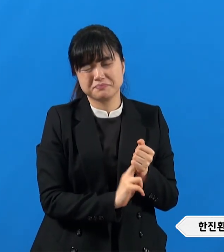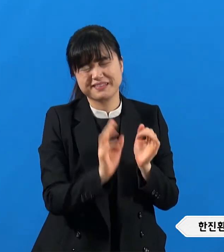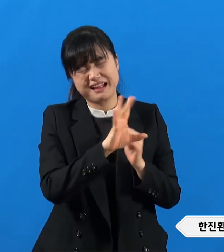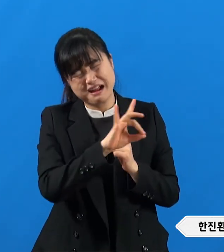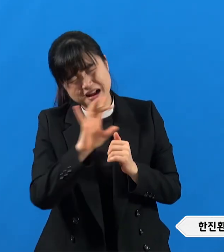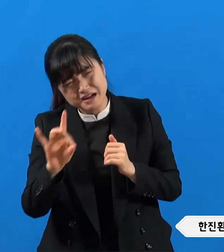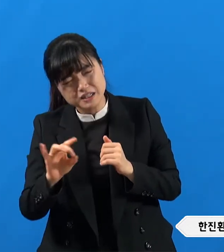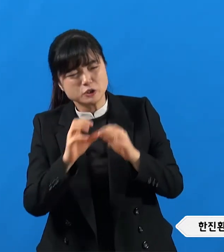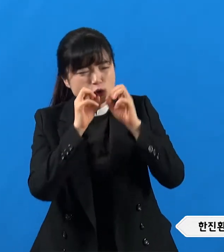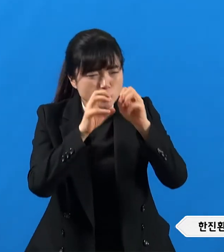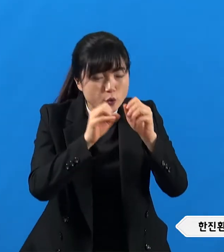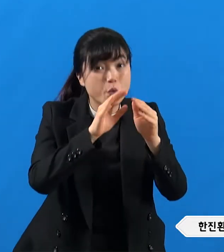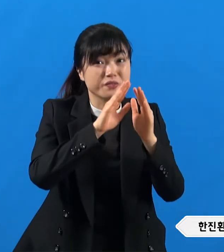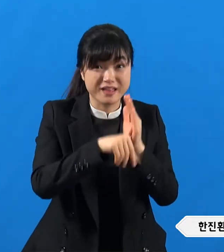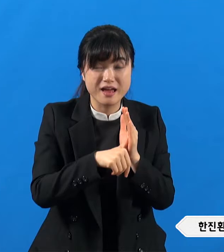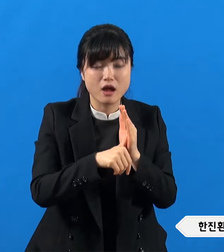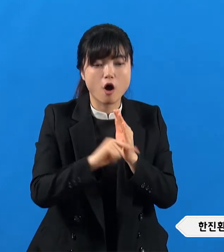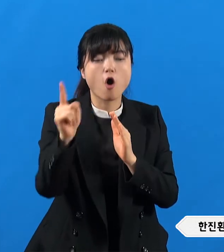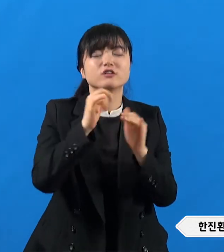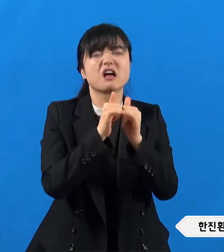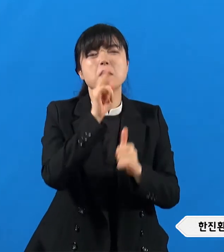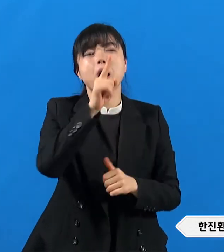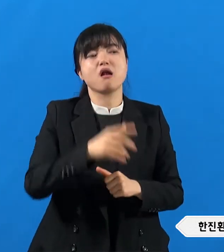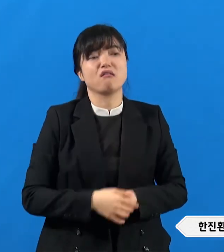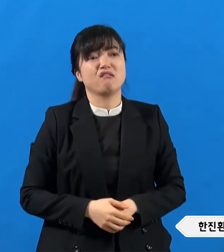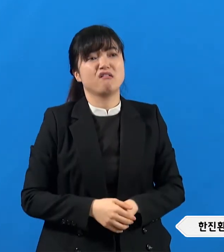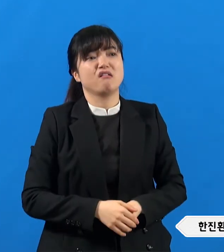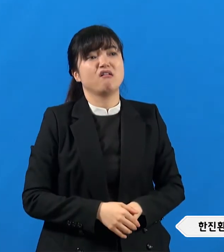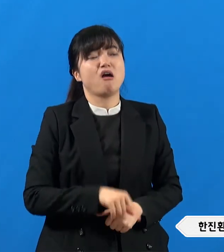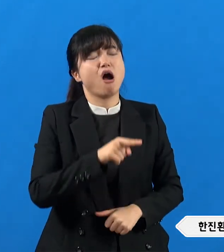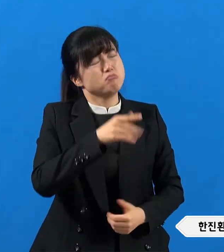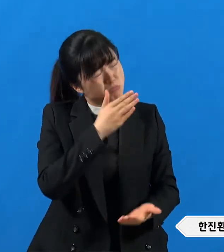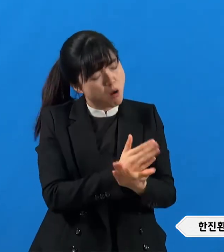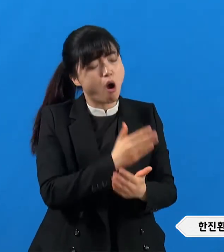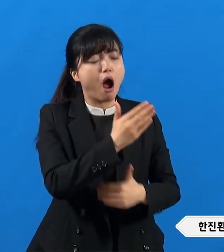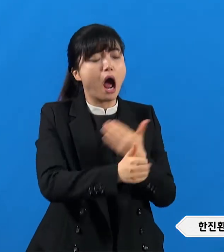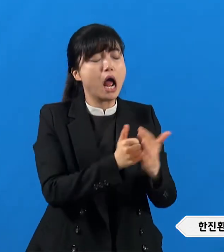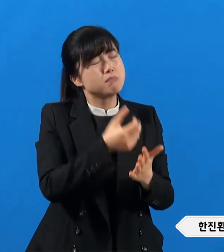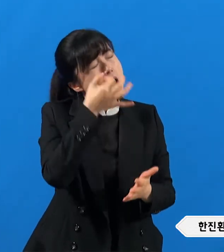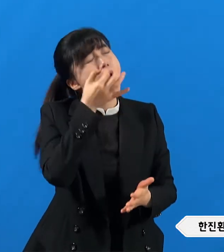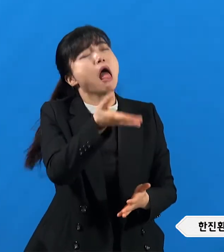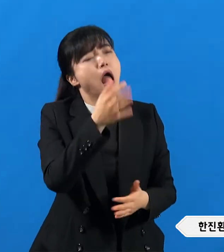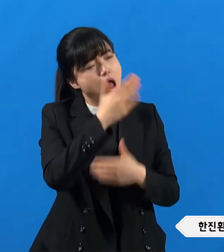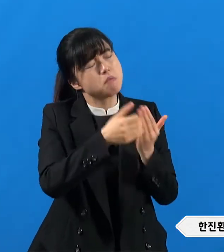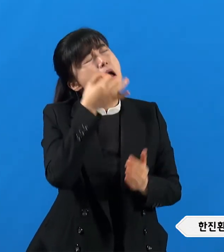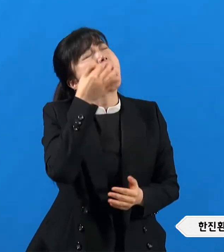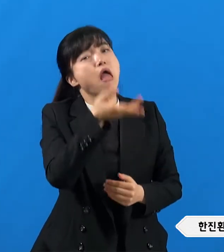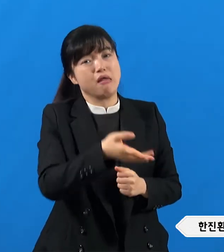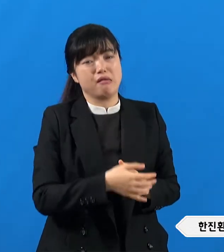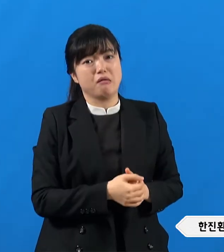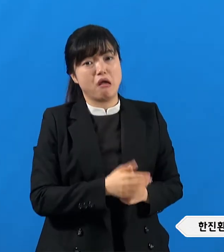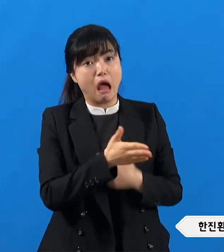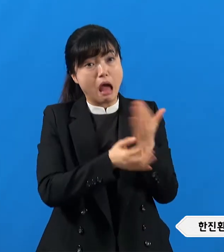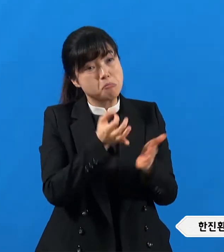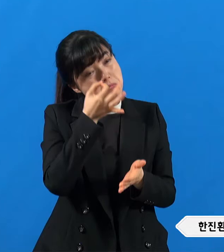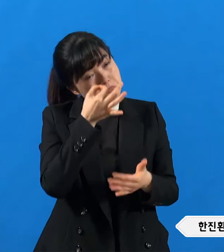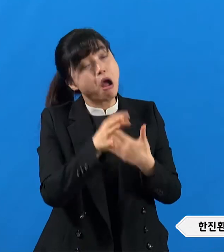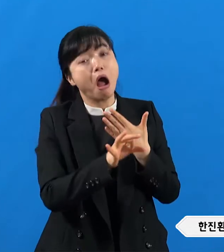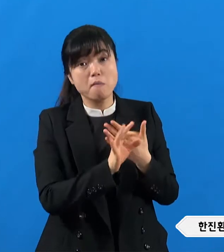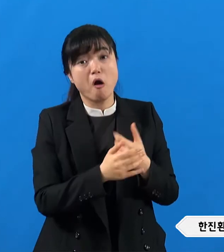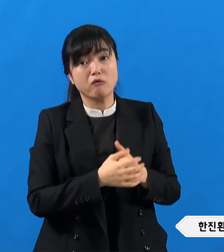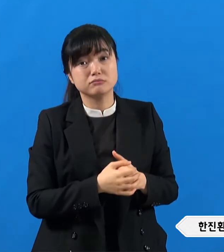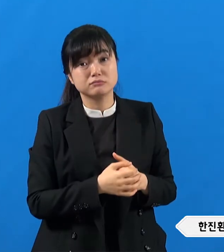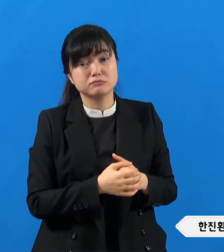간혹 전도를 하다 보면 어떤 분들은 그러지 말고 하나님을 한번 보여주시오. 하나님을 보여주기만